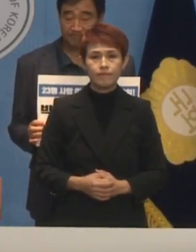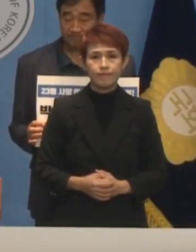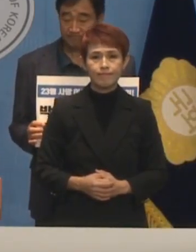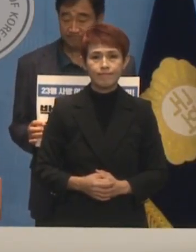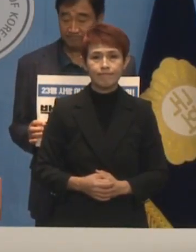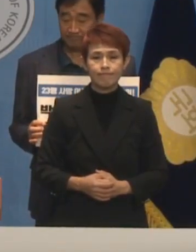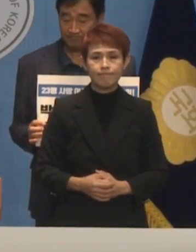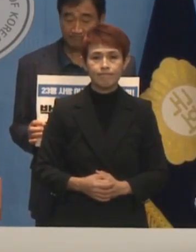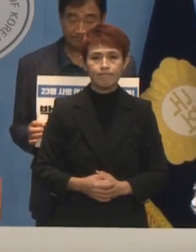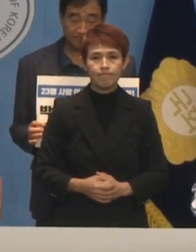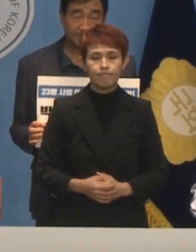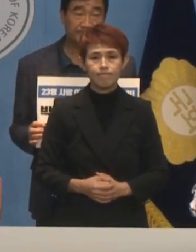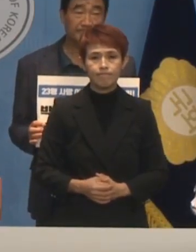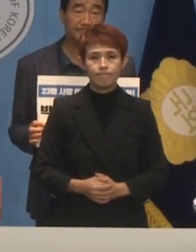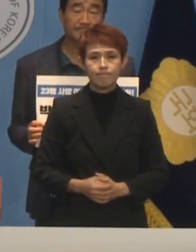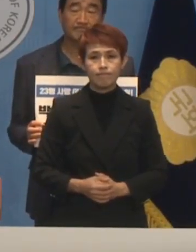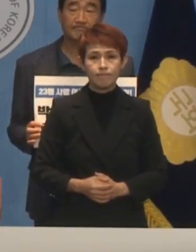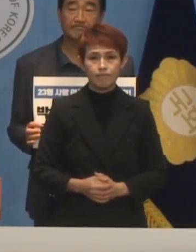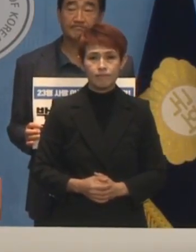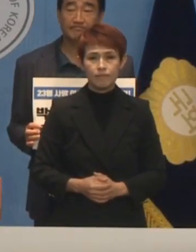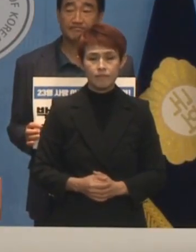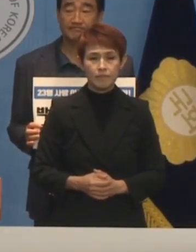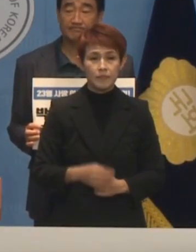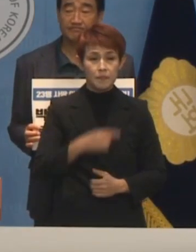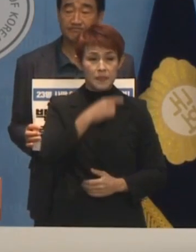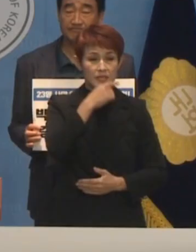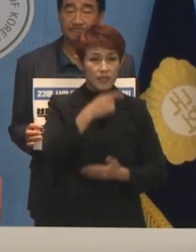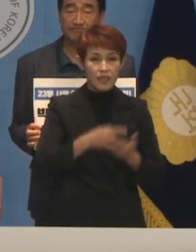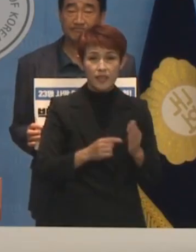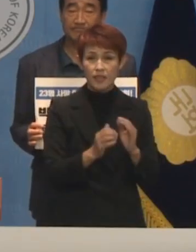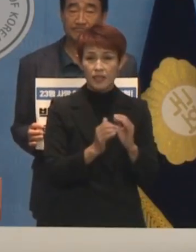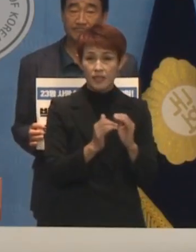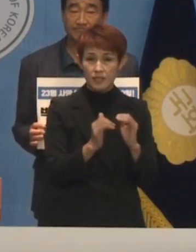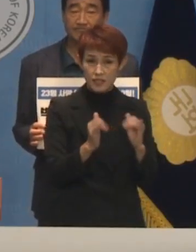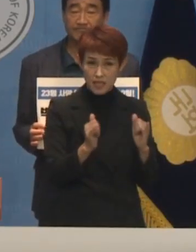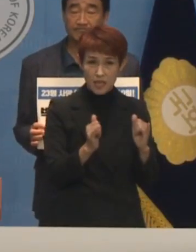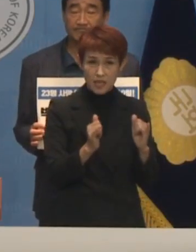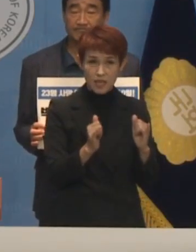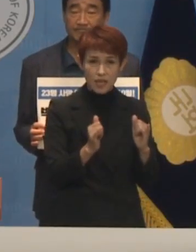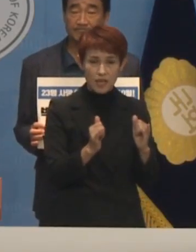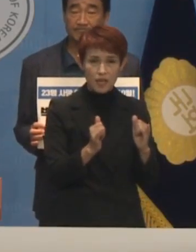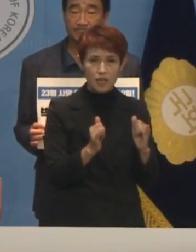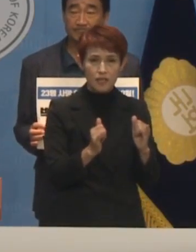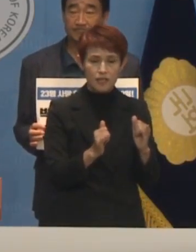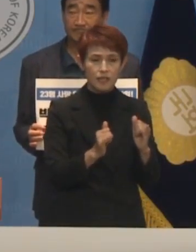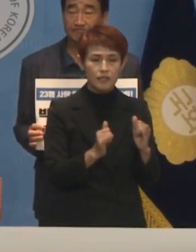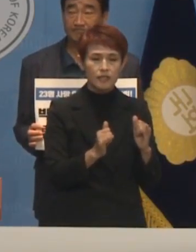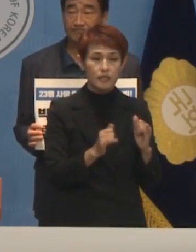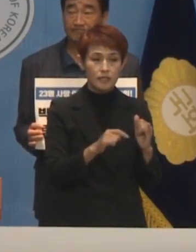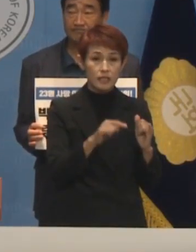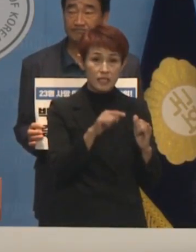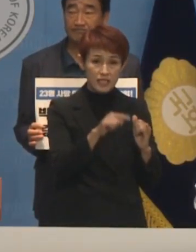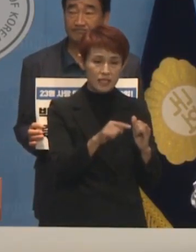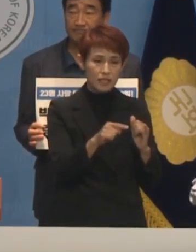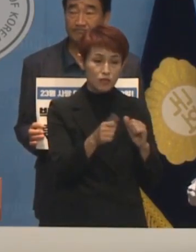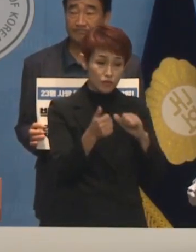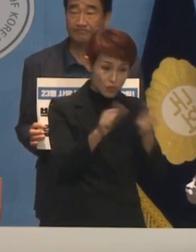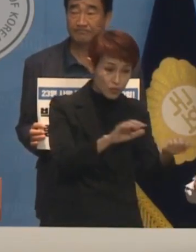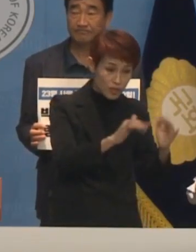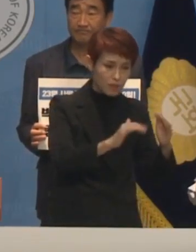예, 우리 피해자 유족의 발언이 있겠습니다. 그에 앞서서